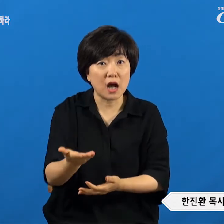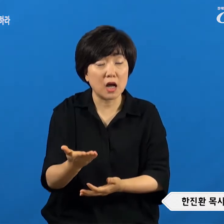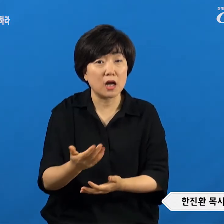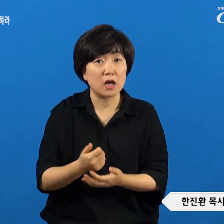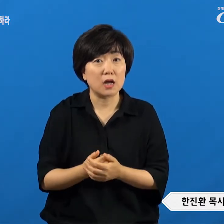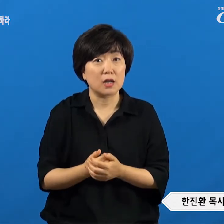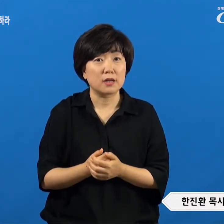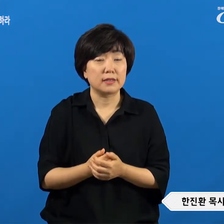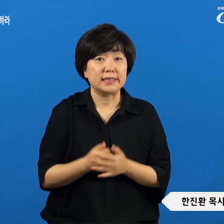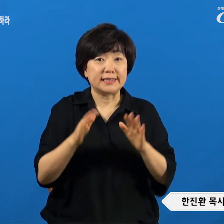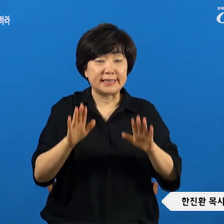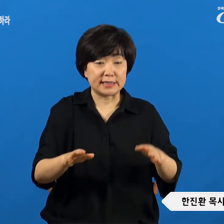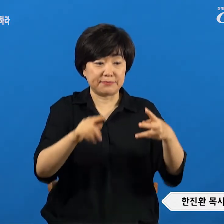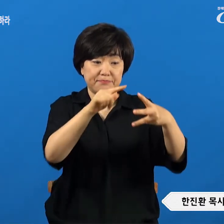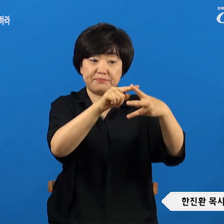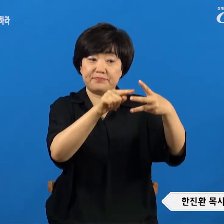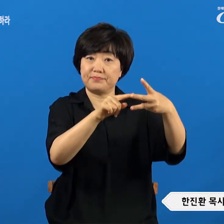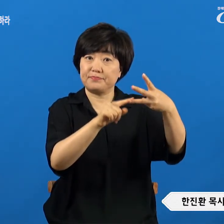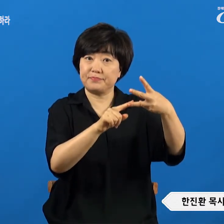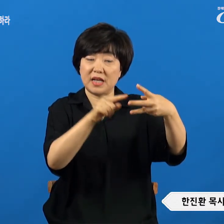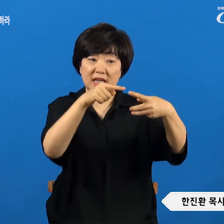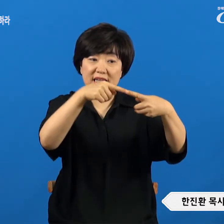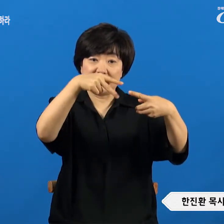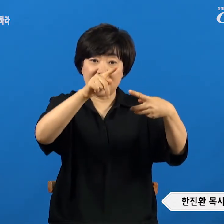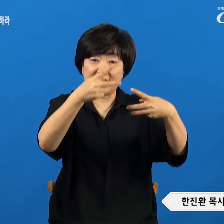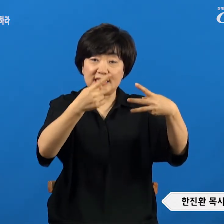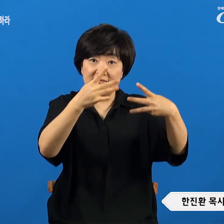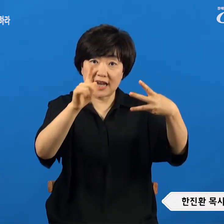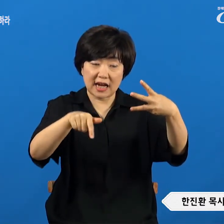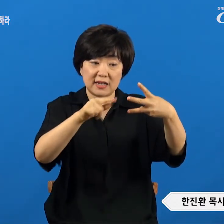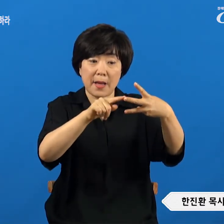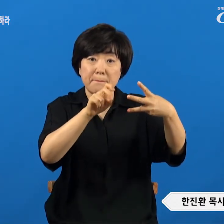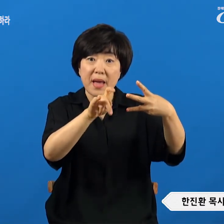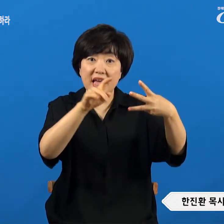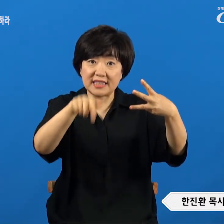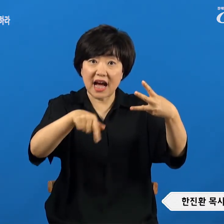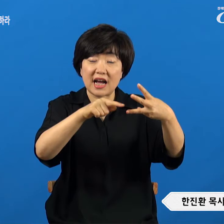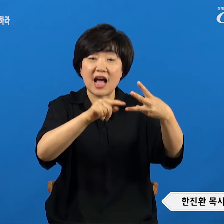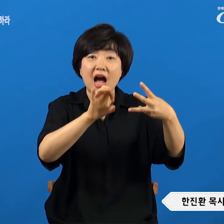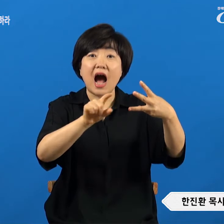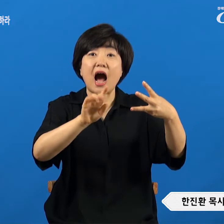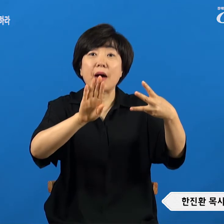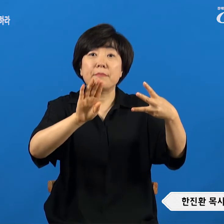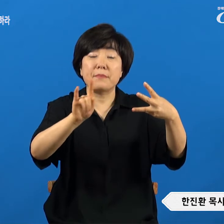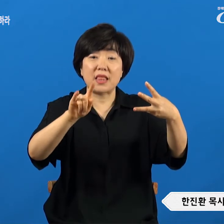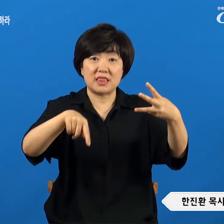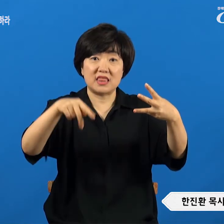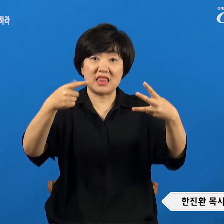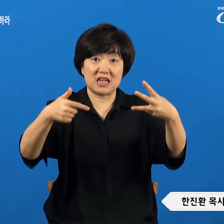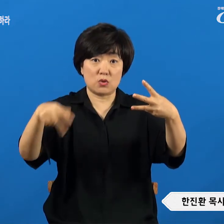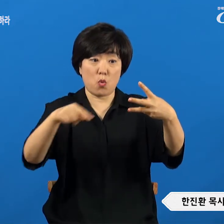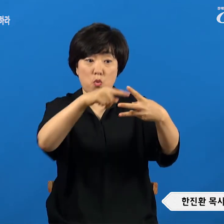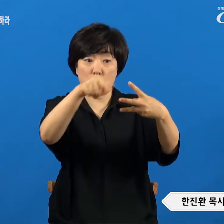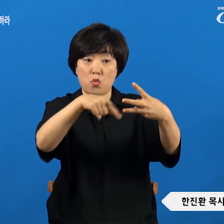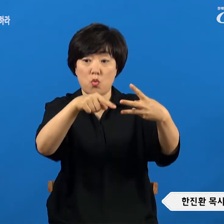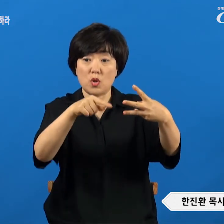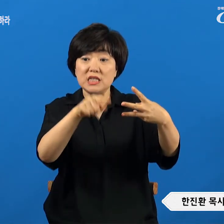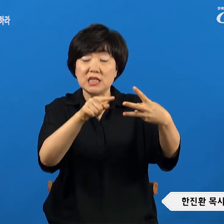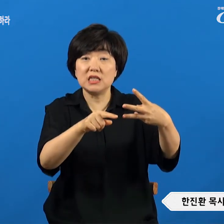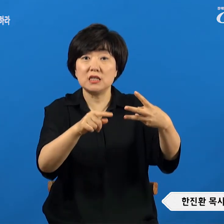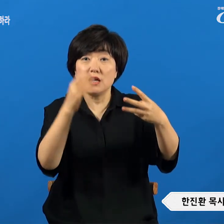지금 사드락, 메삭, 아벳노고에게 큰 시련이 닥쳤는데 그게 하나님이 주신 것입니까?